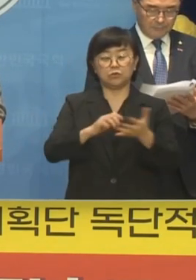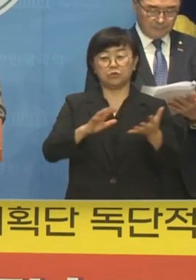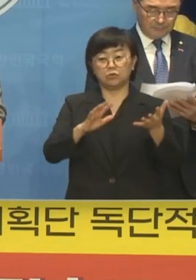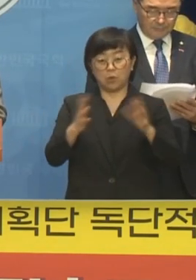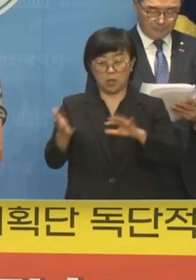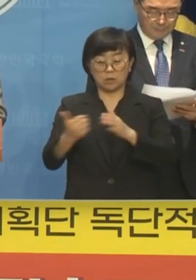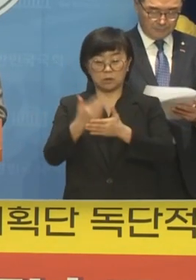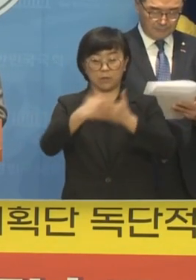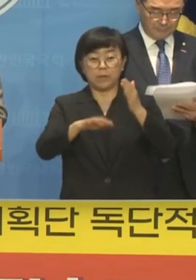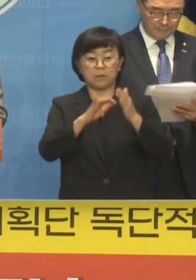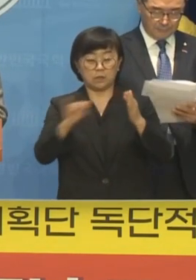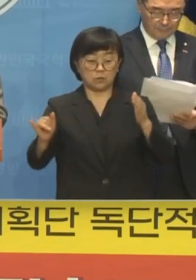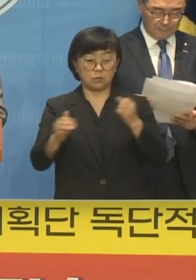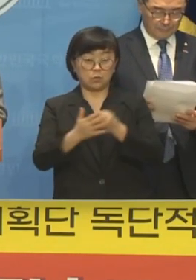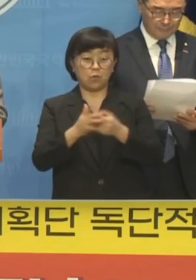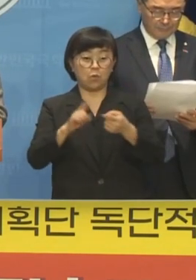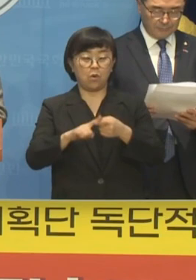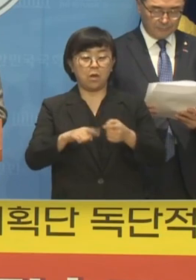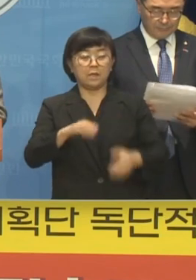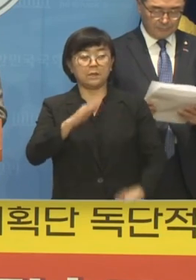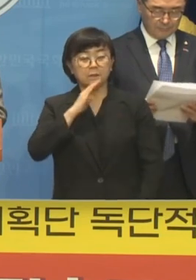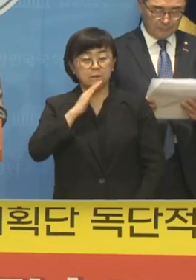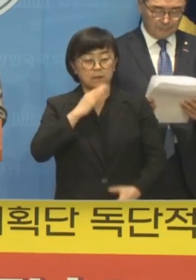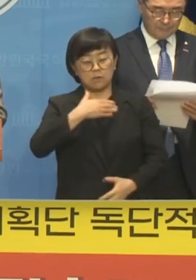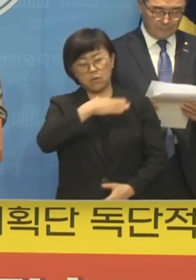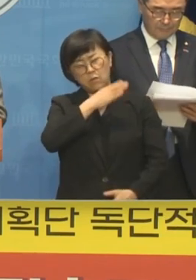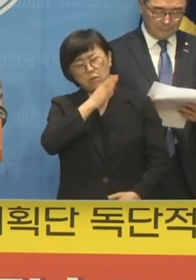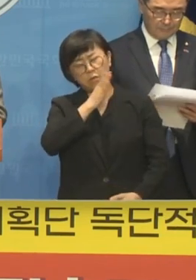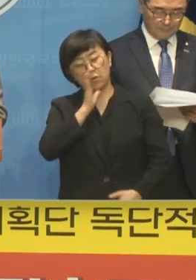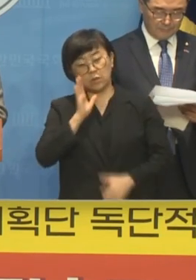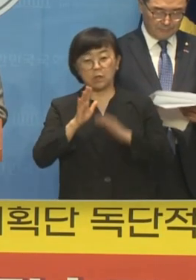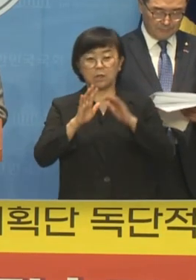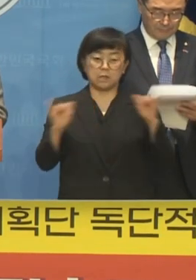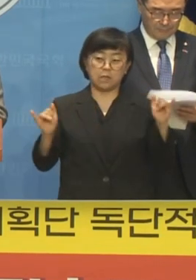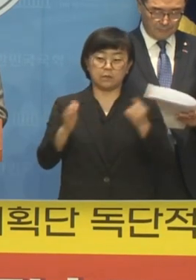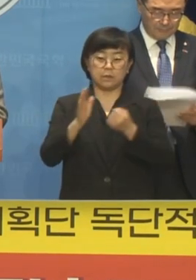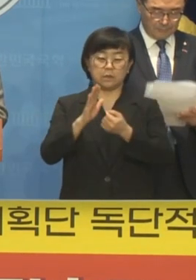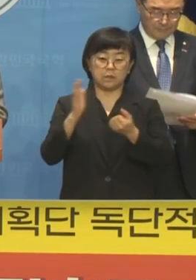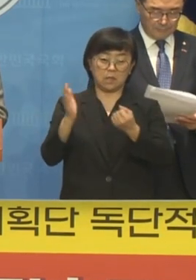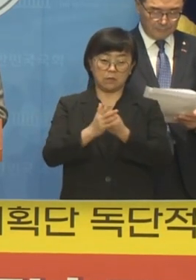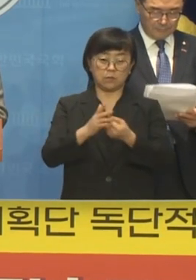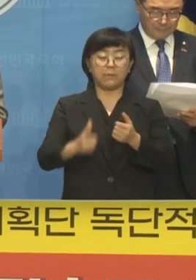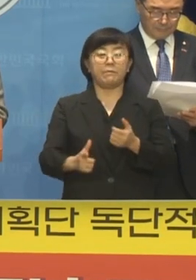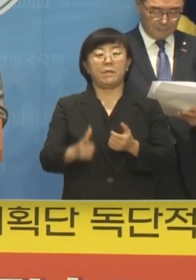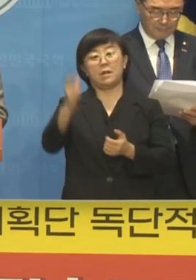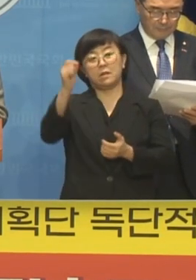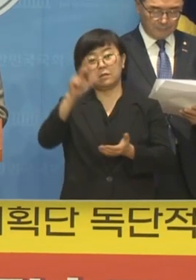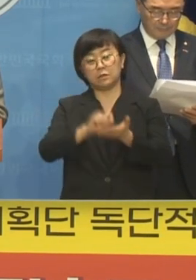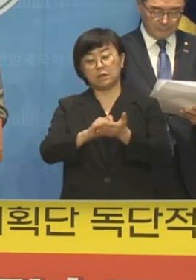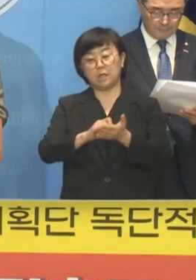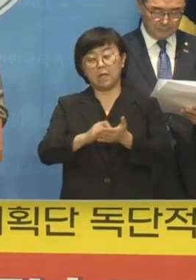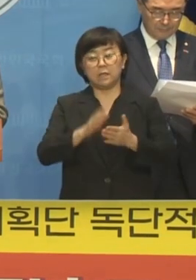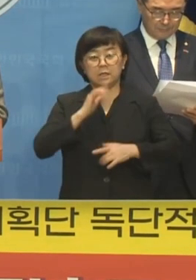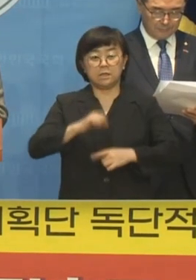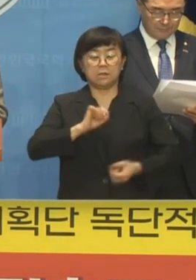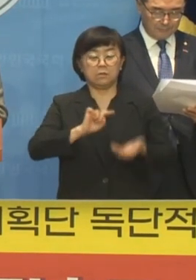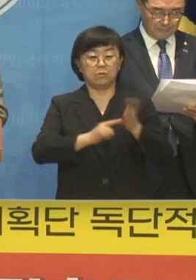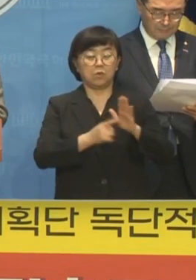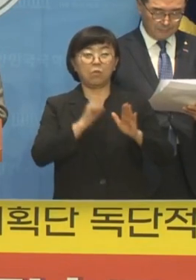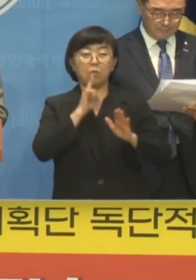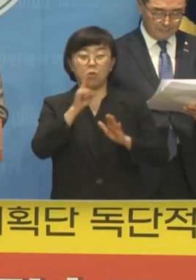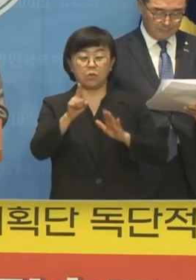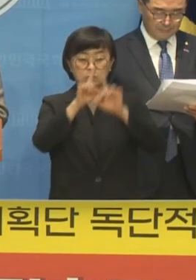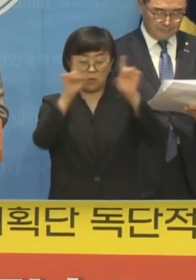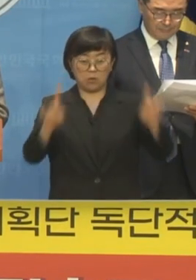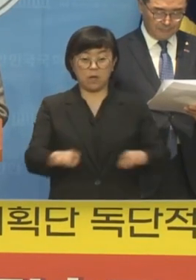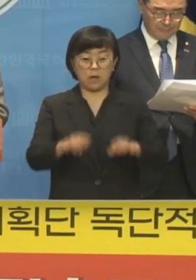대부분 다 지금 현재 엄청난 고령에 계시기 때문에 이 문제가 하루빨리 진상보고서가 작성돼야 됨에도